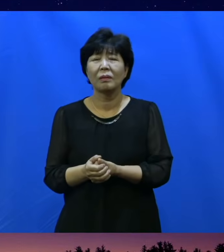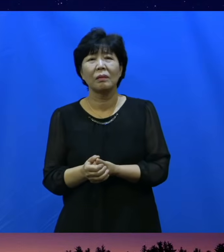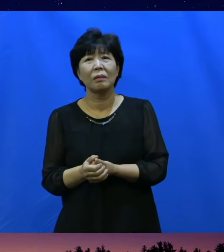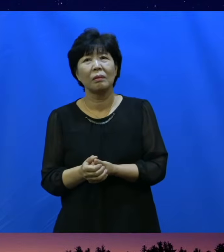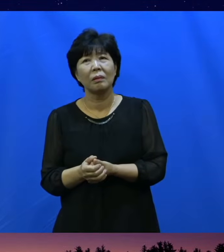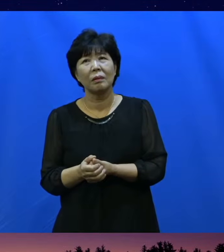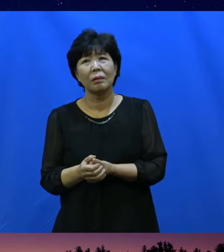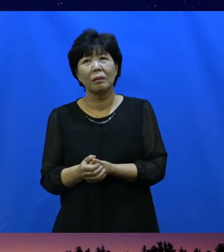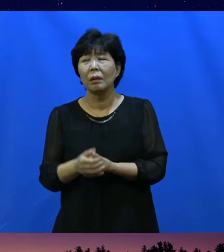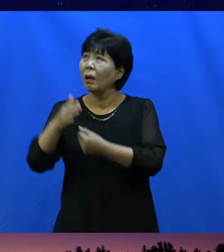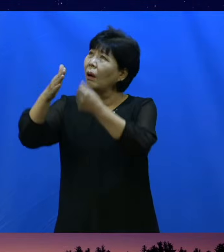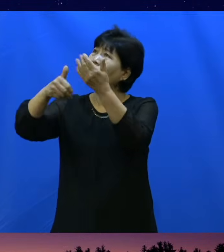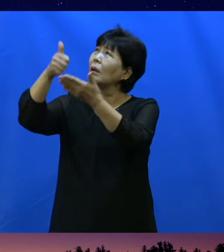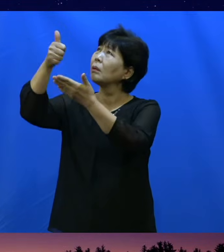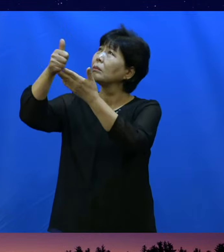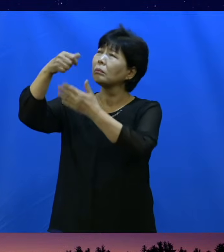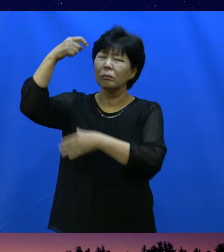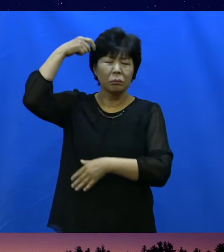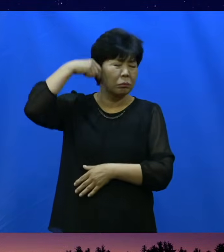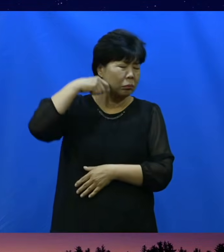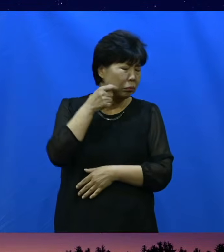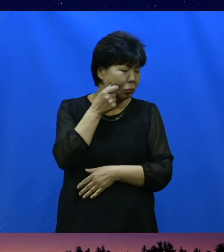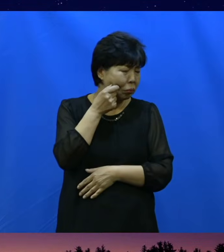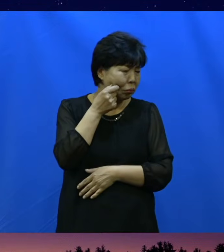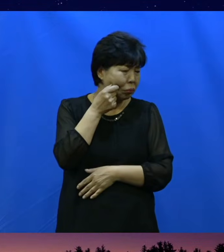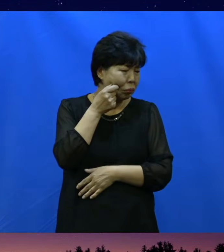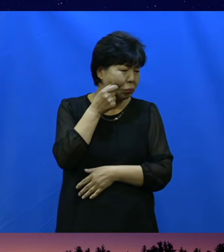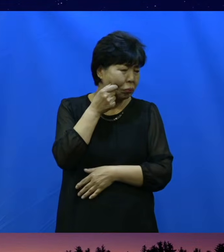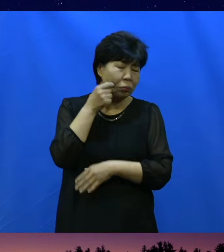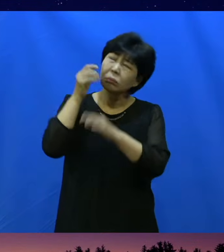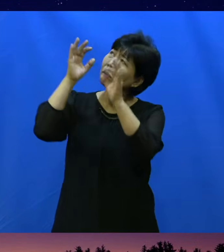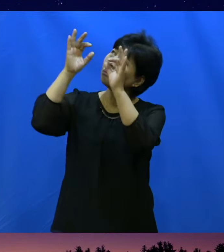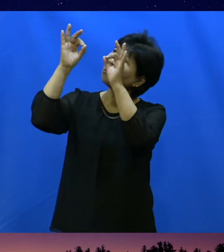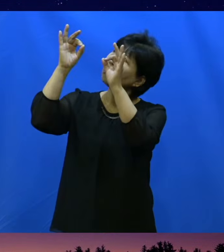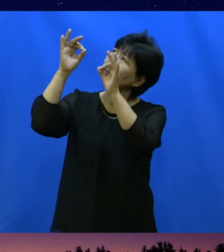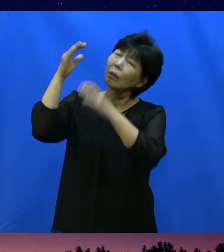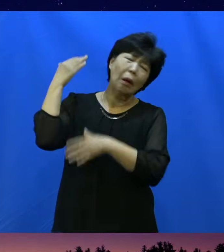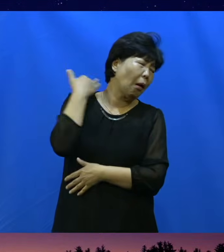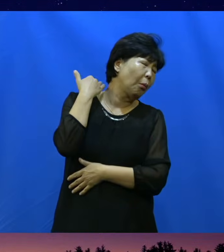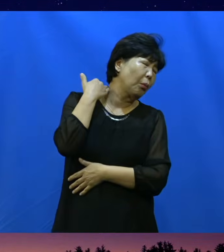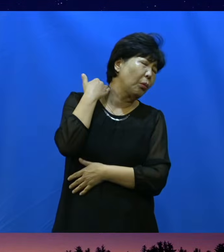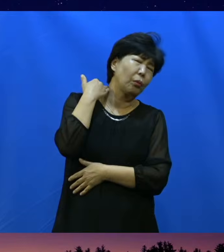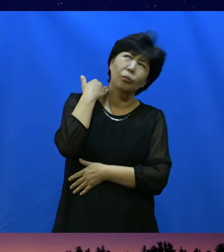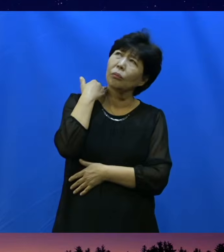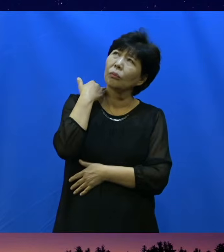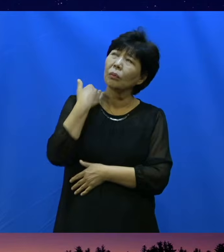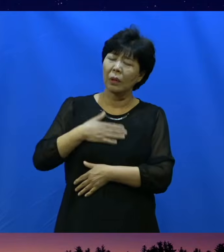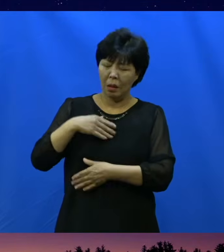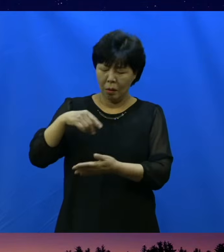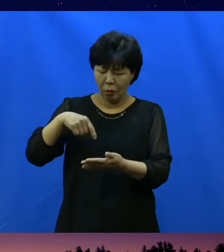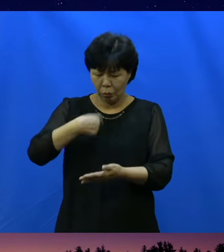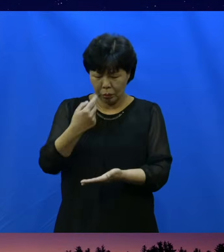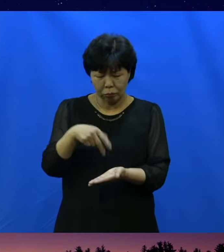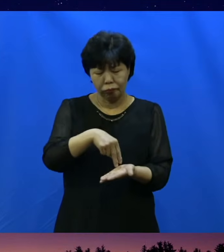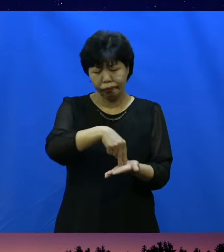나는 하나님을 느낄 수가 없습니다. 볼 수도 없습니다. 언제나 나 혼자인 것 같습니다. 나는 언제나 외로워요. 늘 우울해요.